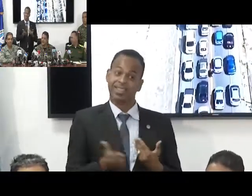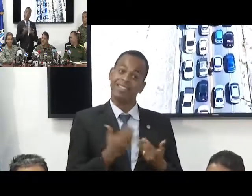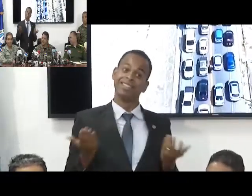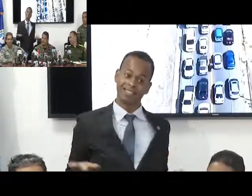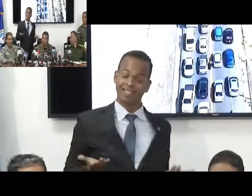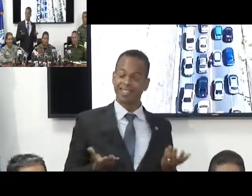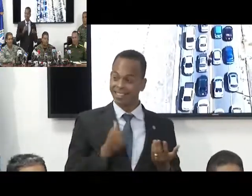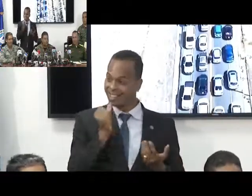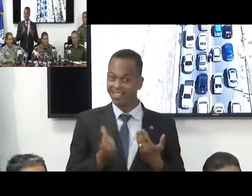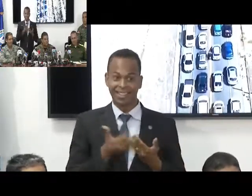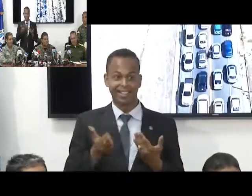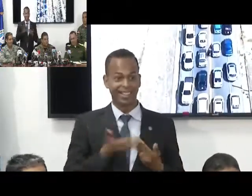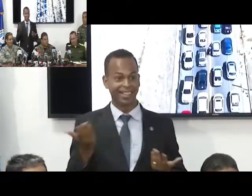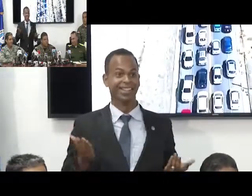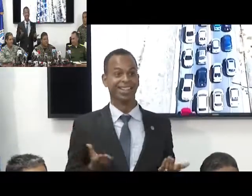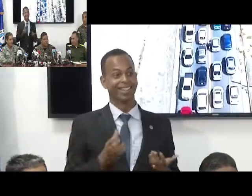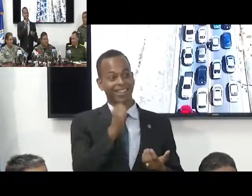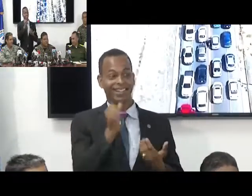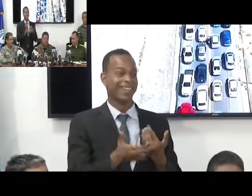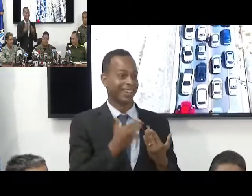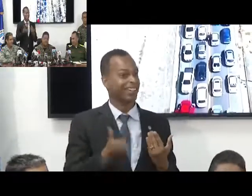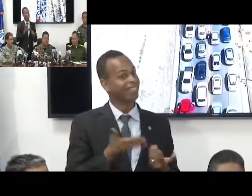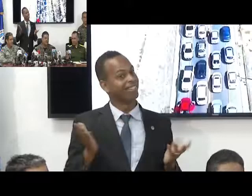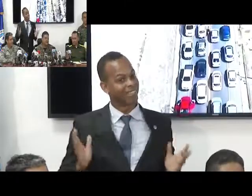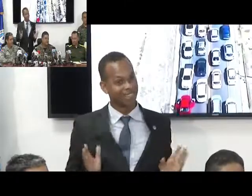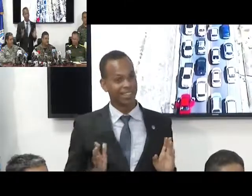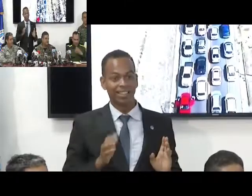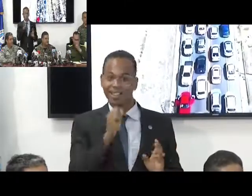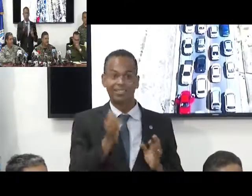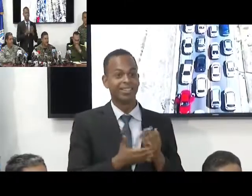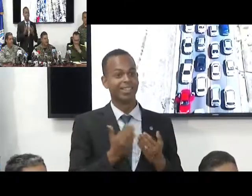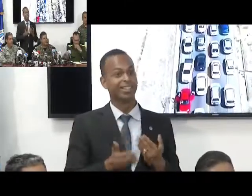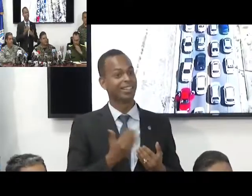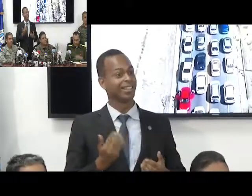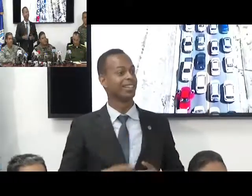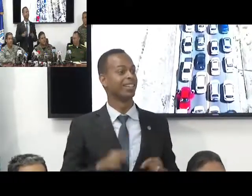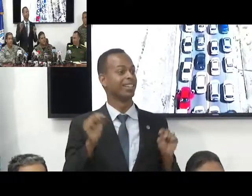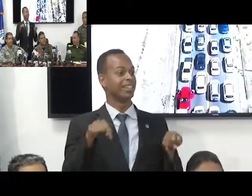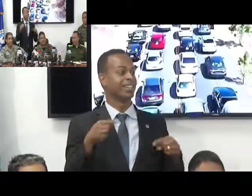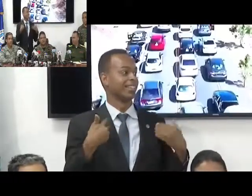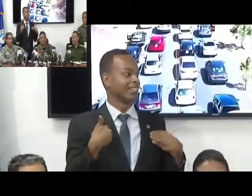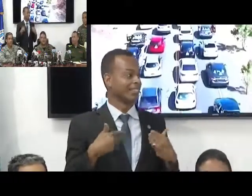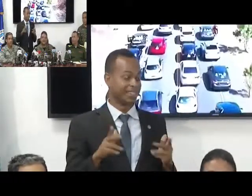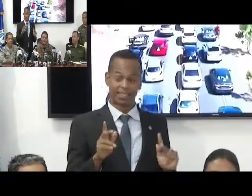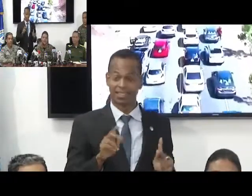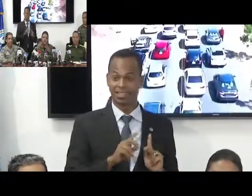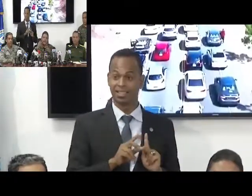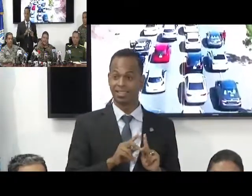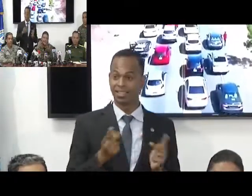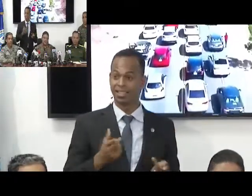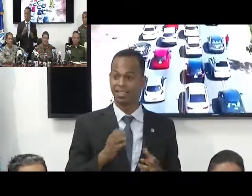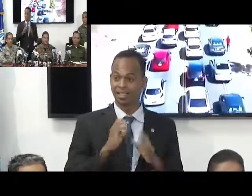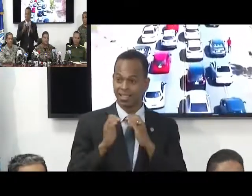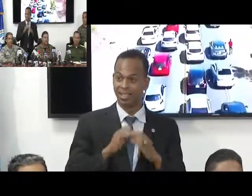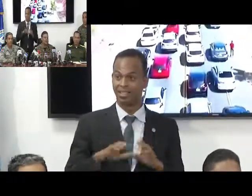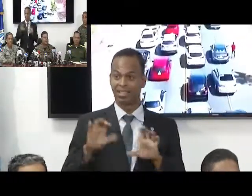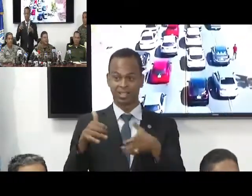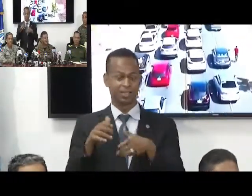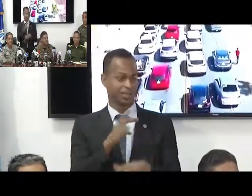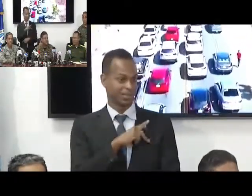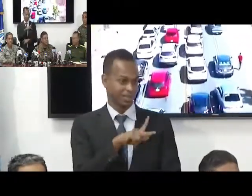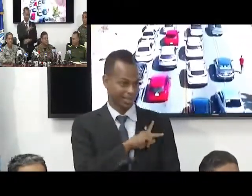no es fácil el costo. Para tú establecer un costo de un operativo, no es fácil. Aquí tenemos los medios de comunicaciones, tenemos el sector